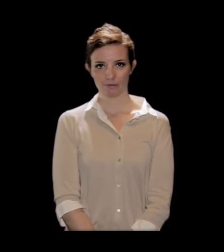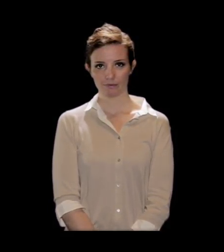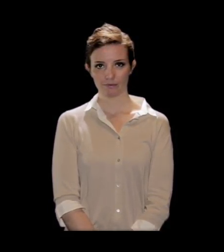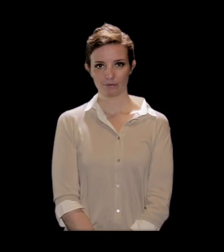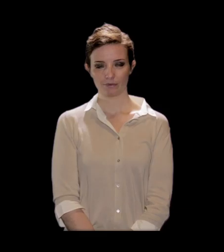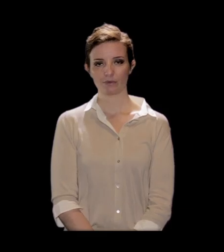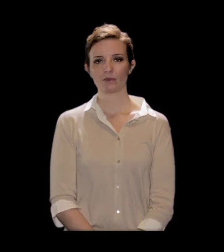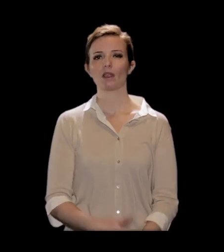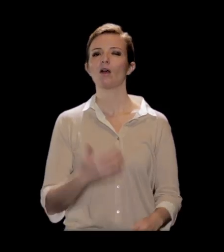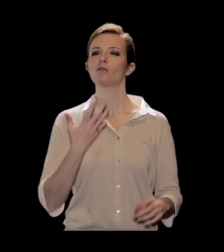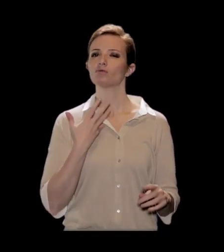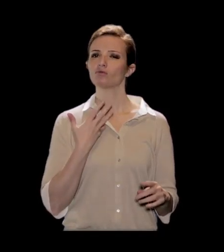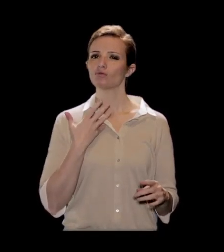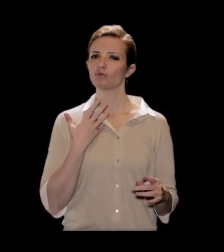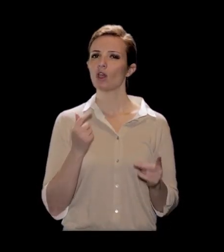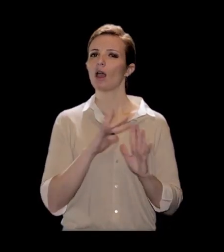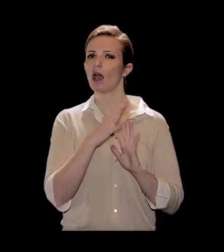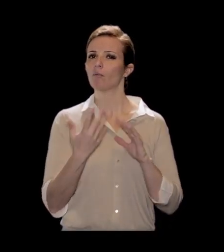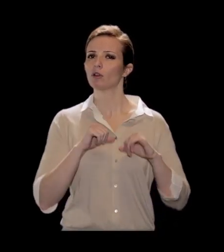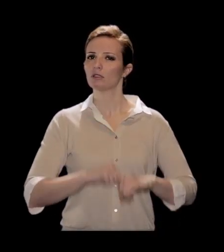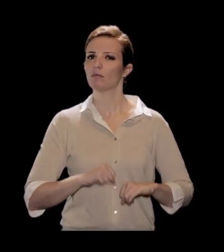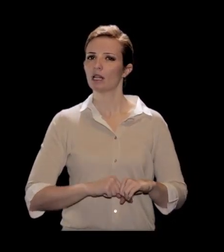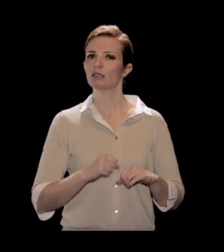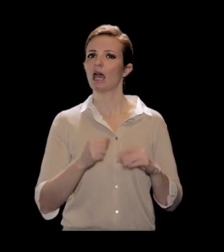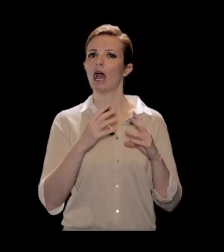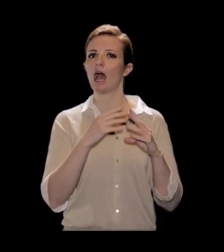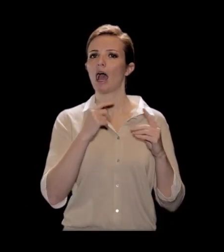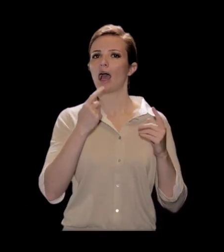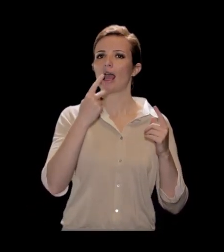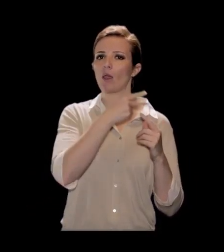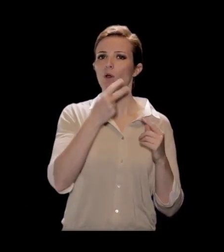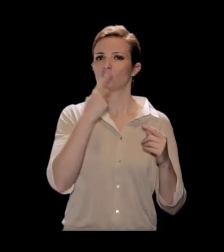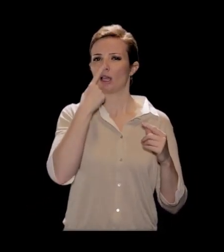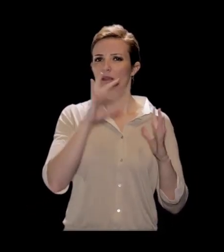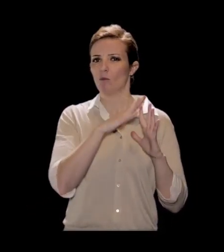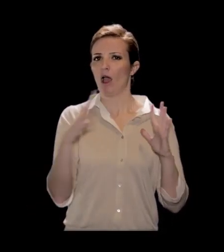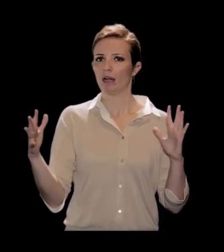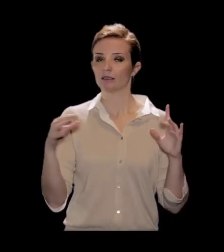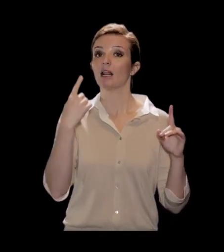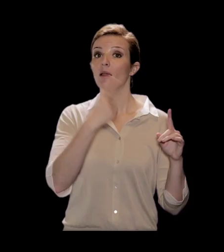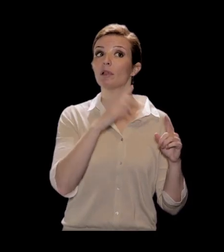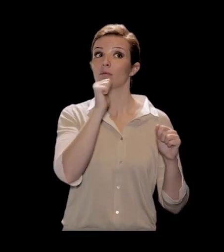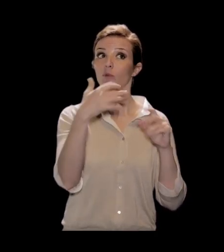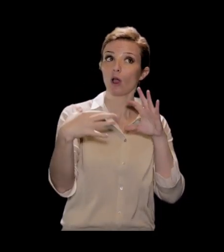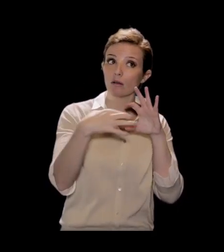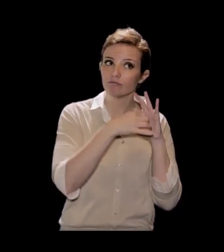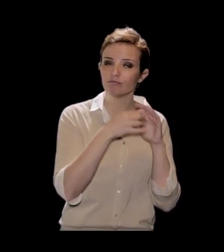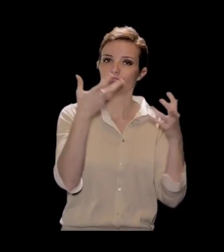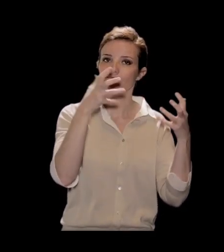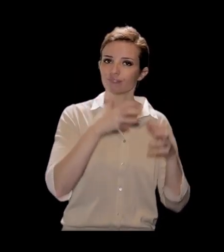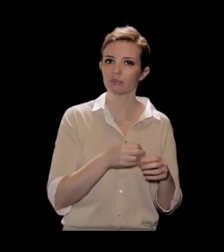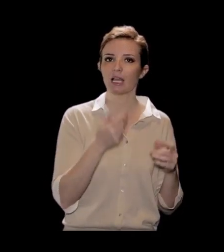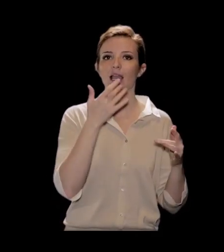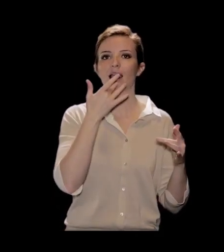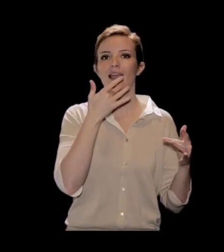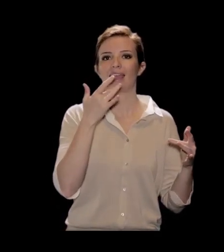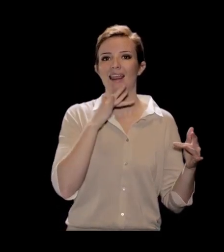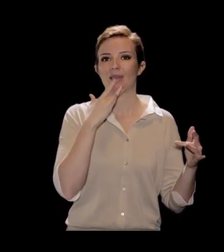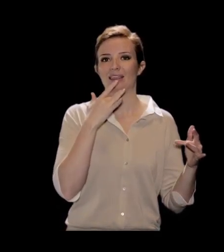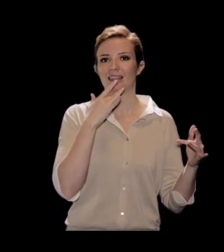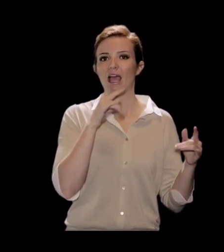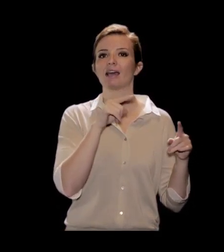Abbiamo ancora la possibilità di andare a risolvere un'altra tipologia di equazioni che sono quelle riconducibili alle equazioni elementari tramite un'altra procedura che è